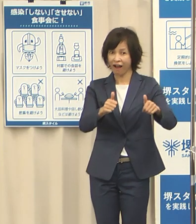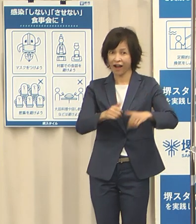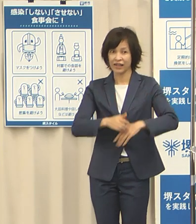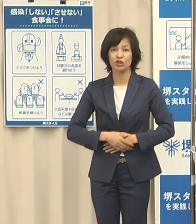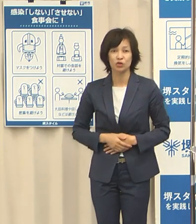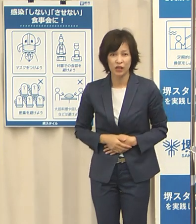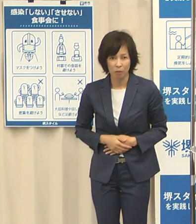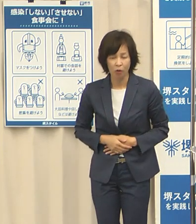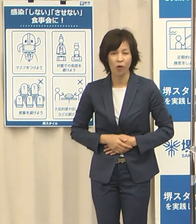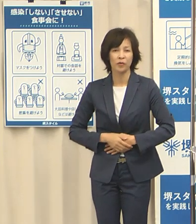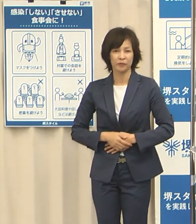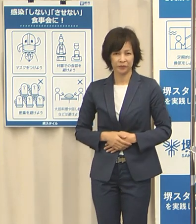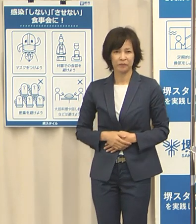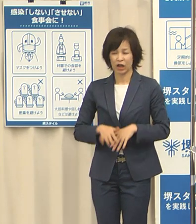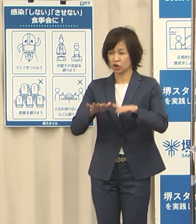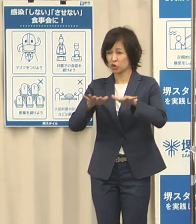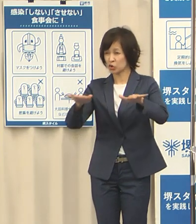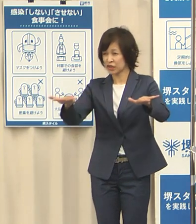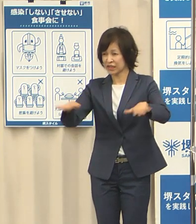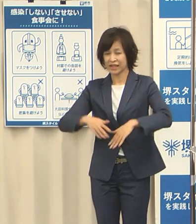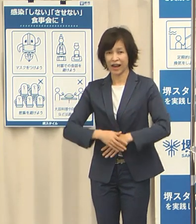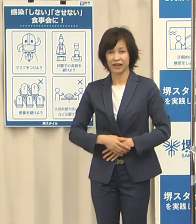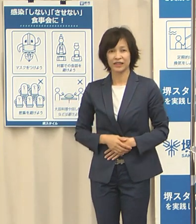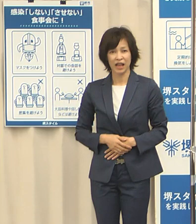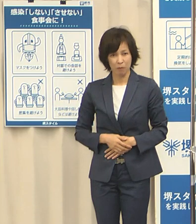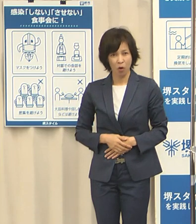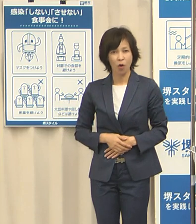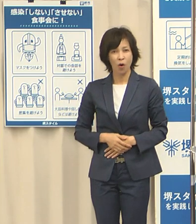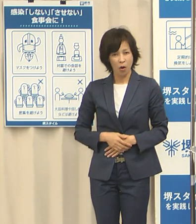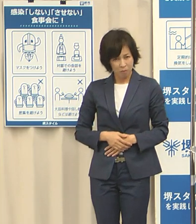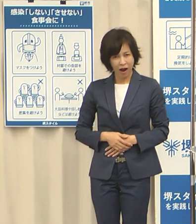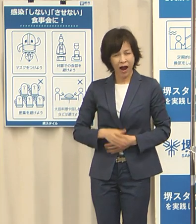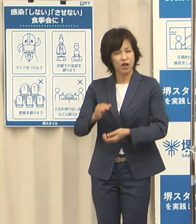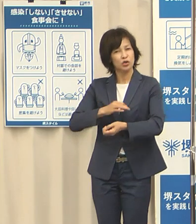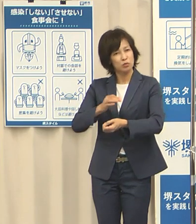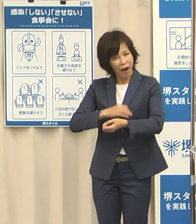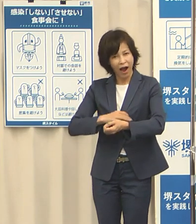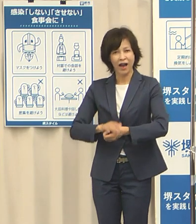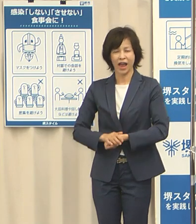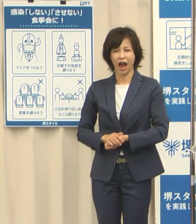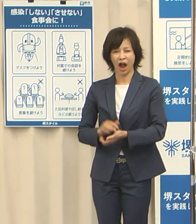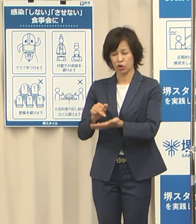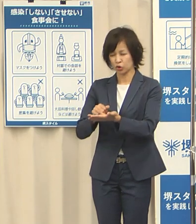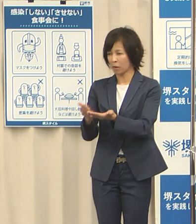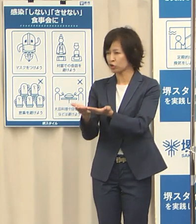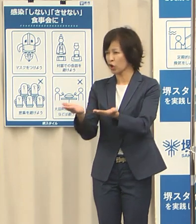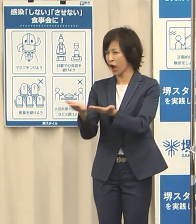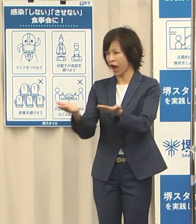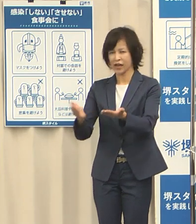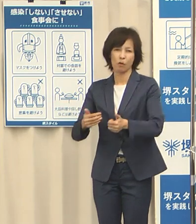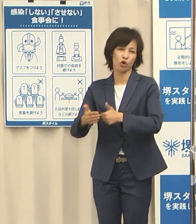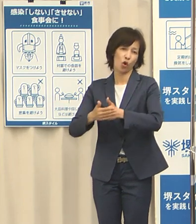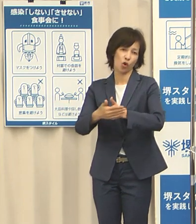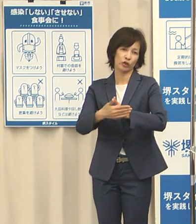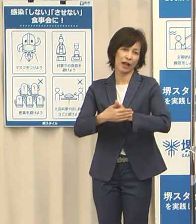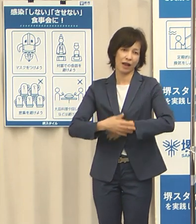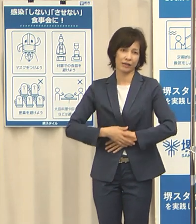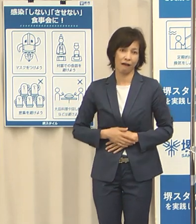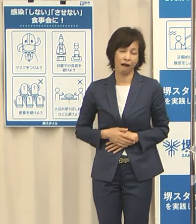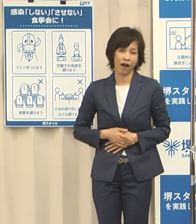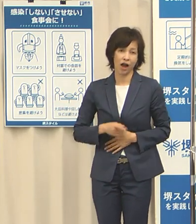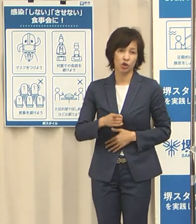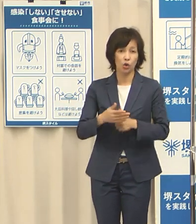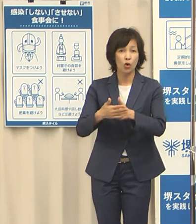ですね、周知に関してもこの間スーパーやドラッグストアの皆さんにもいろいろと協力をしていただいておりましたが、その協